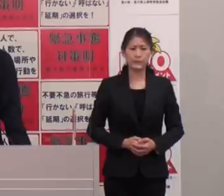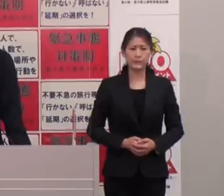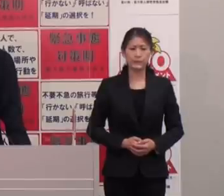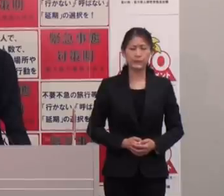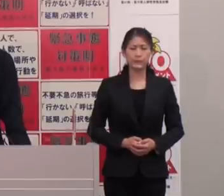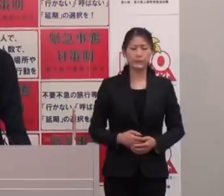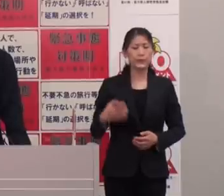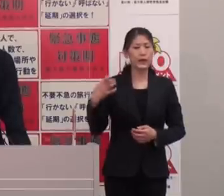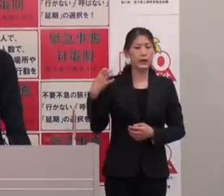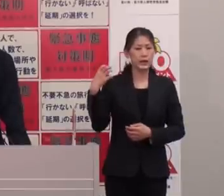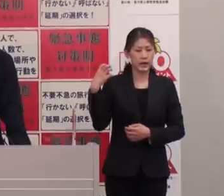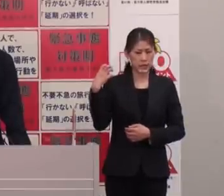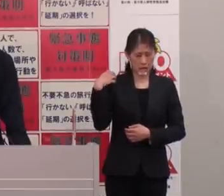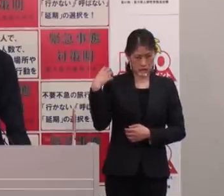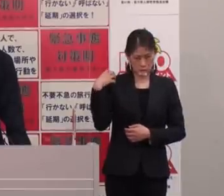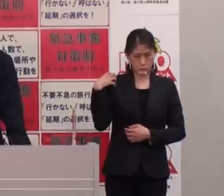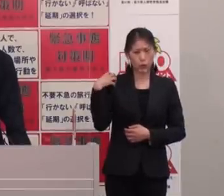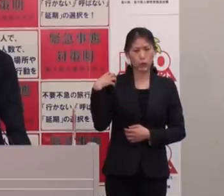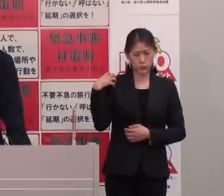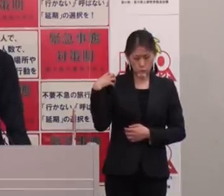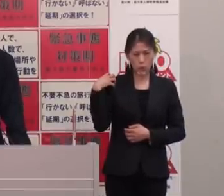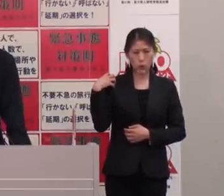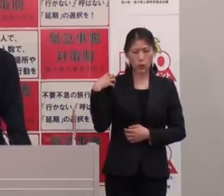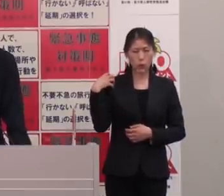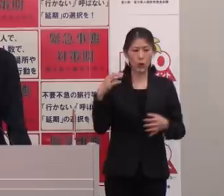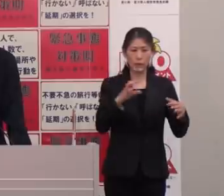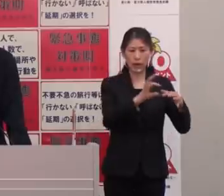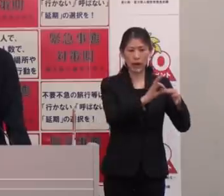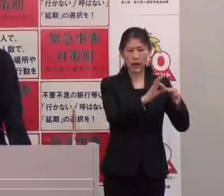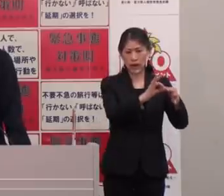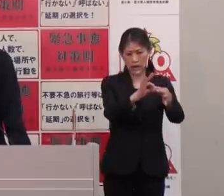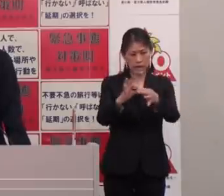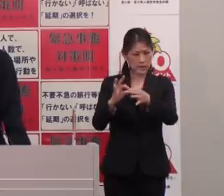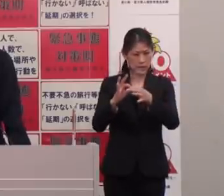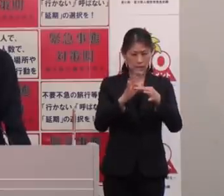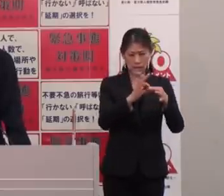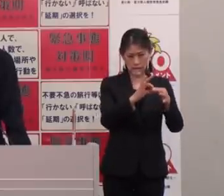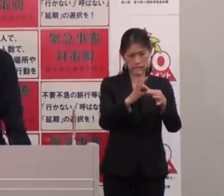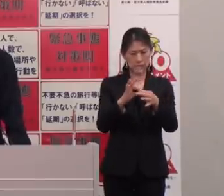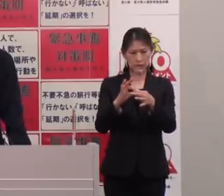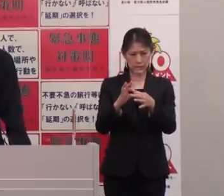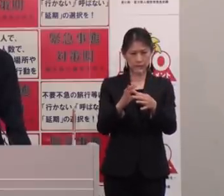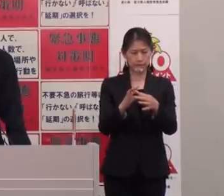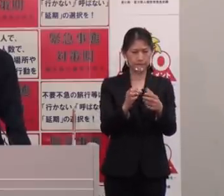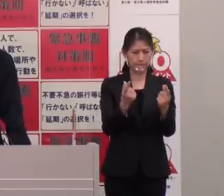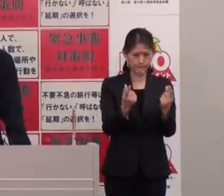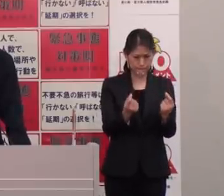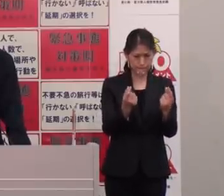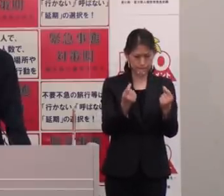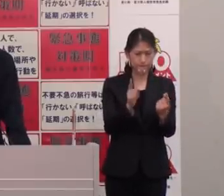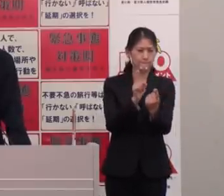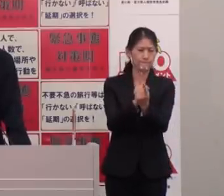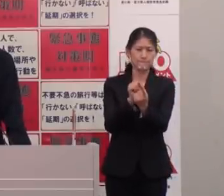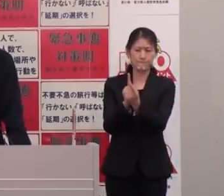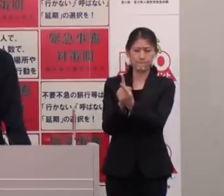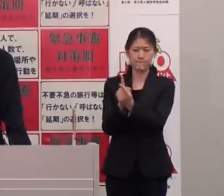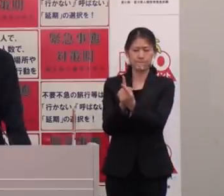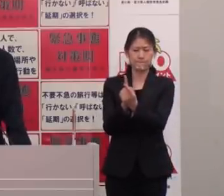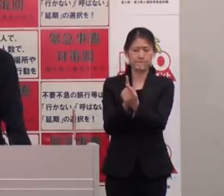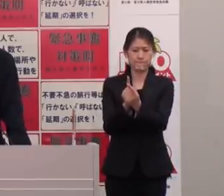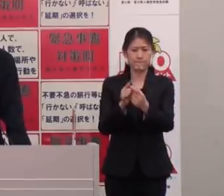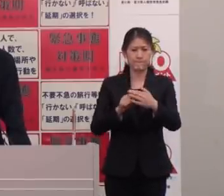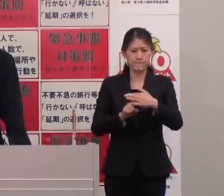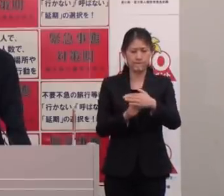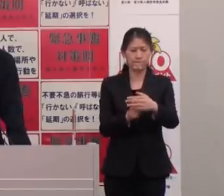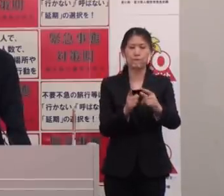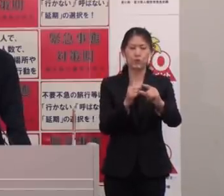担当部署とも連携して適切に対応している対応に努めているところです